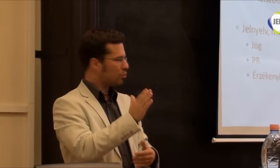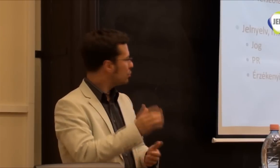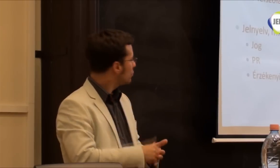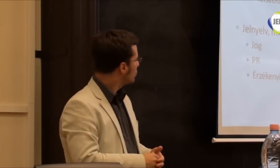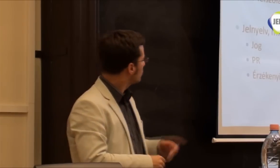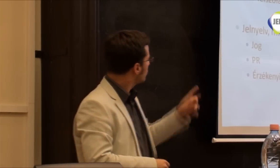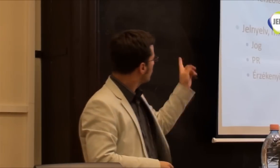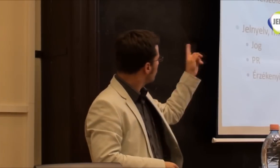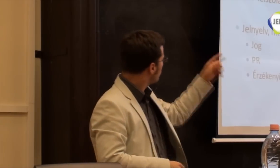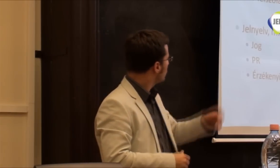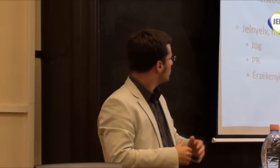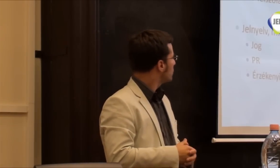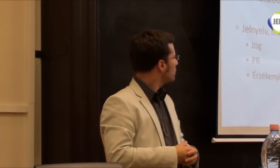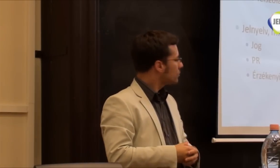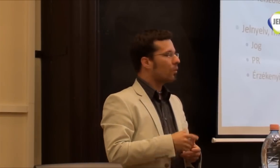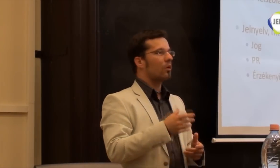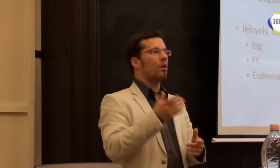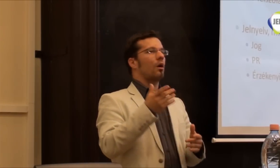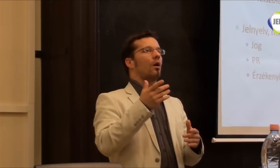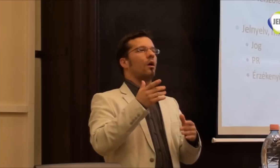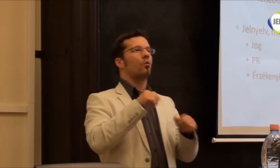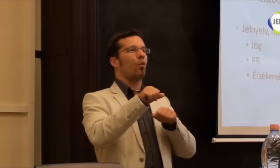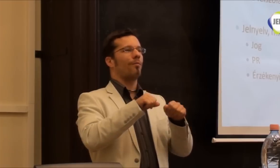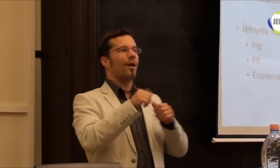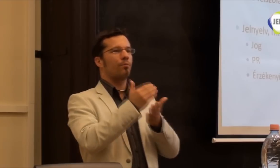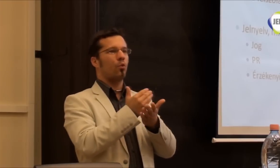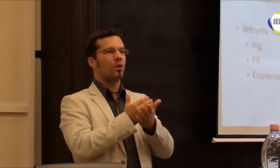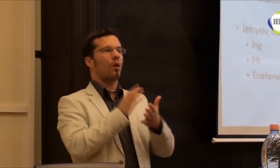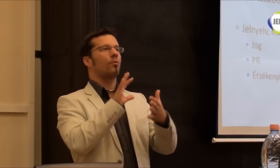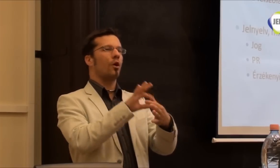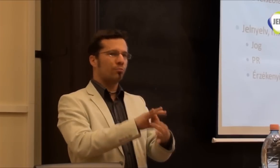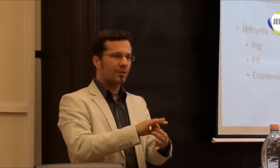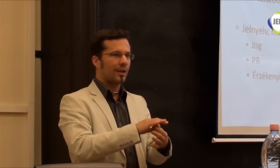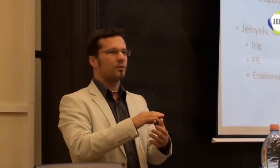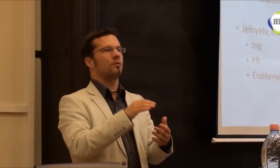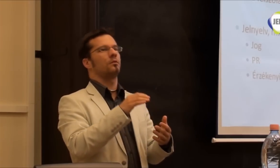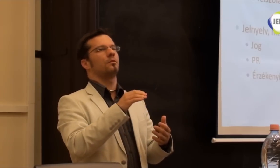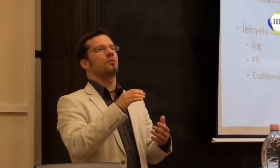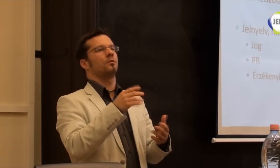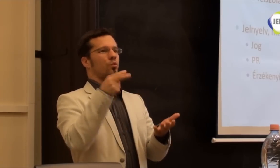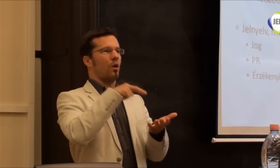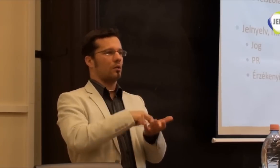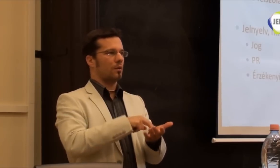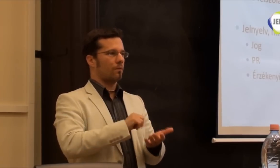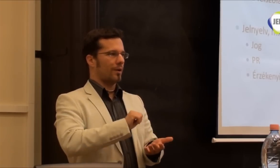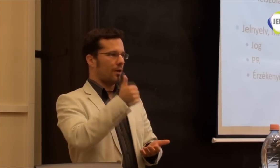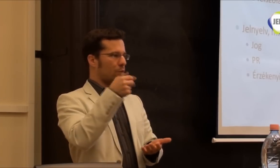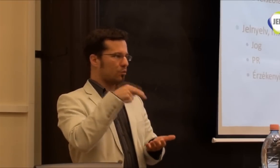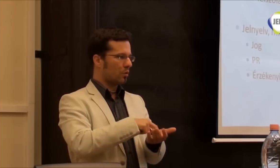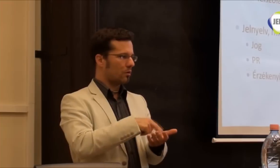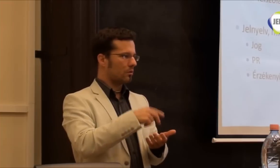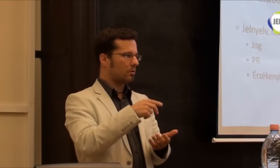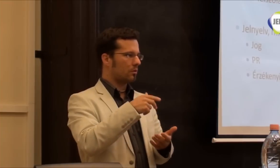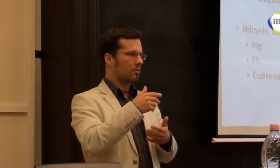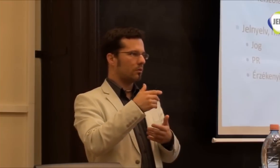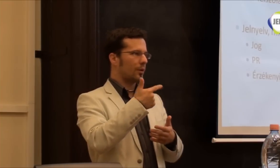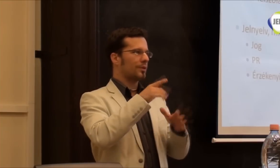parlamentben 2010. április-május környékén. A kormányprogram kapcsán szólaltam föl